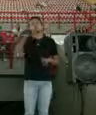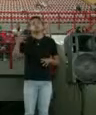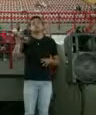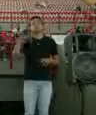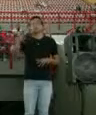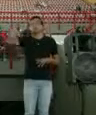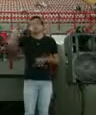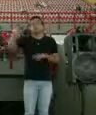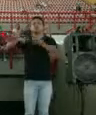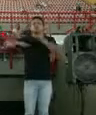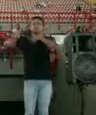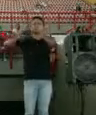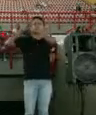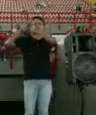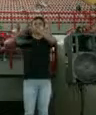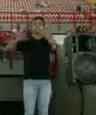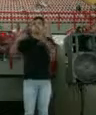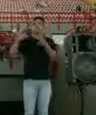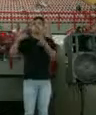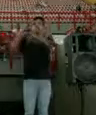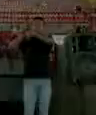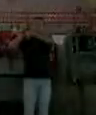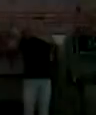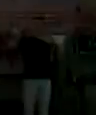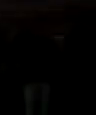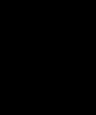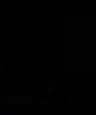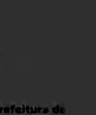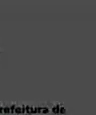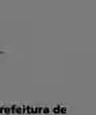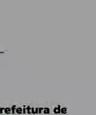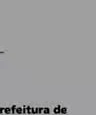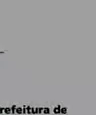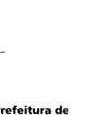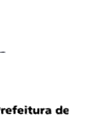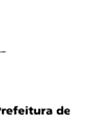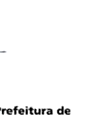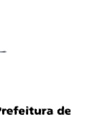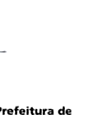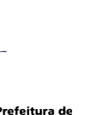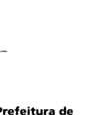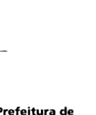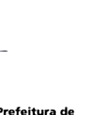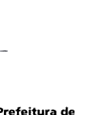falam de sexo, só conversam sobre isso.